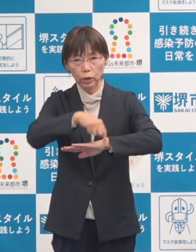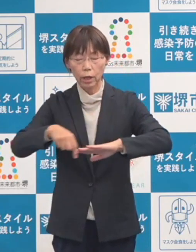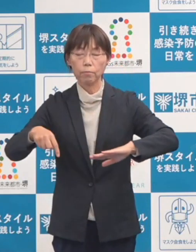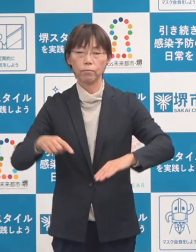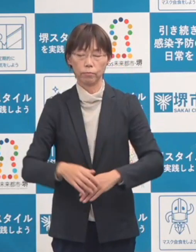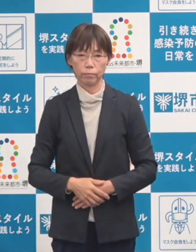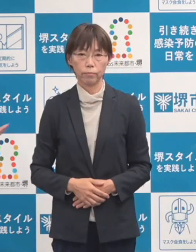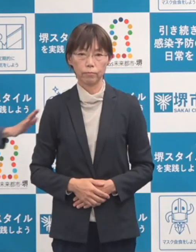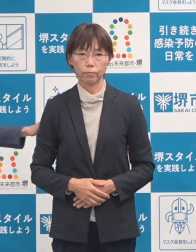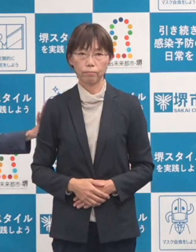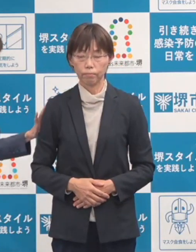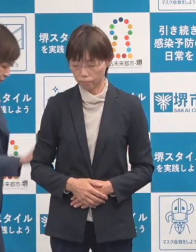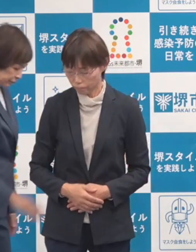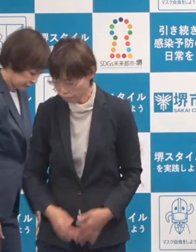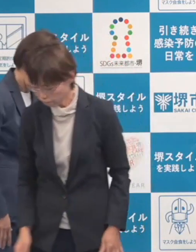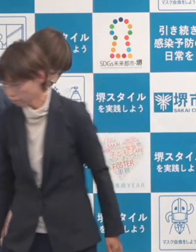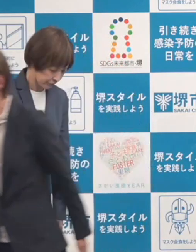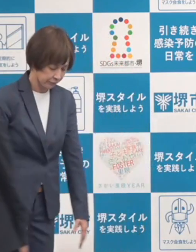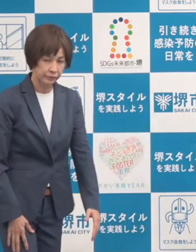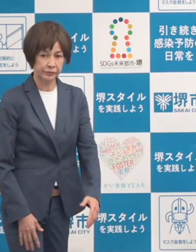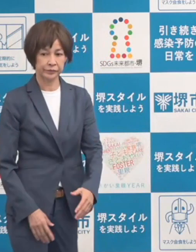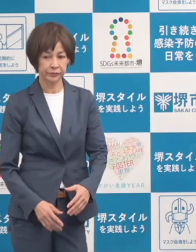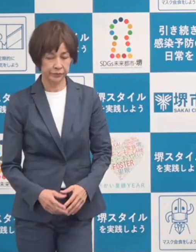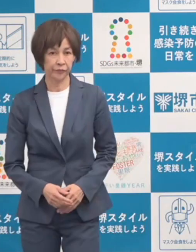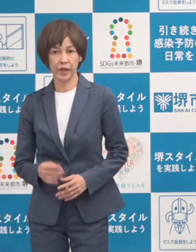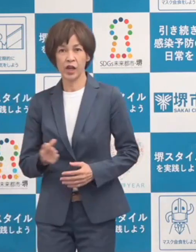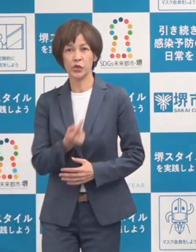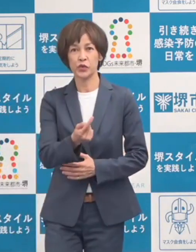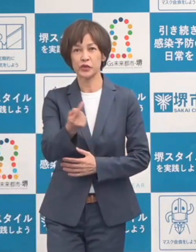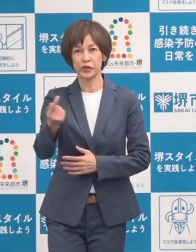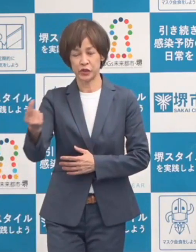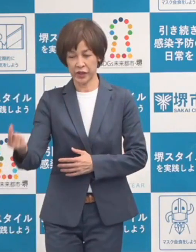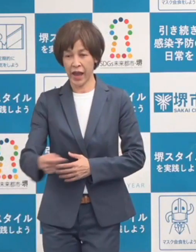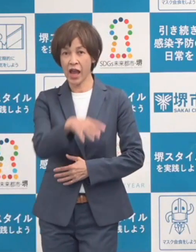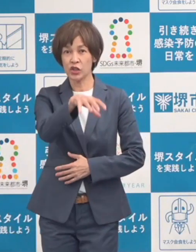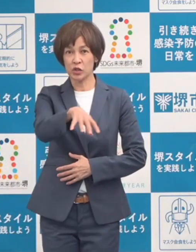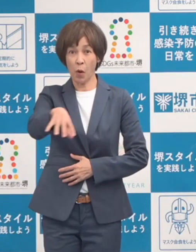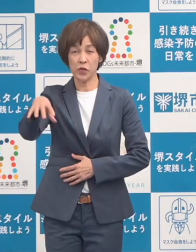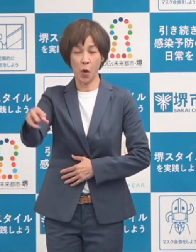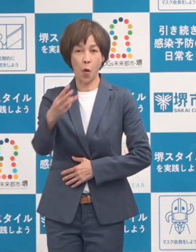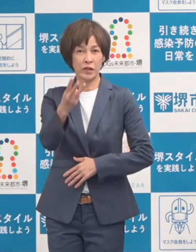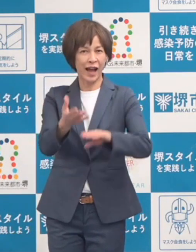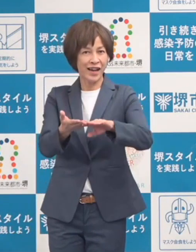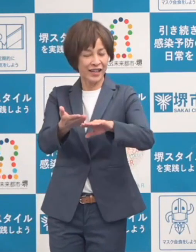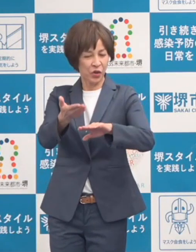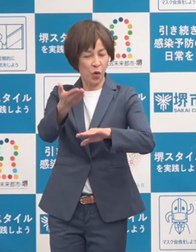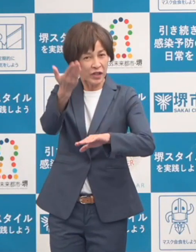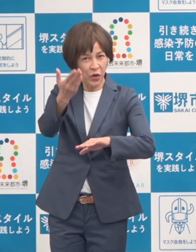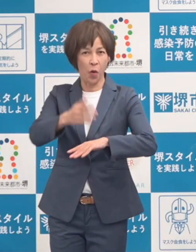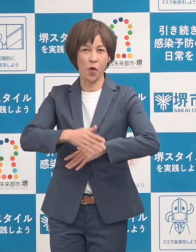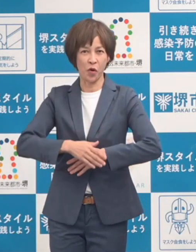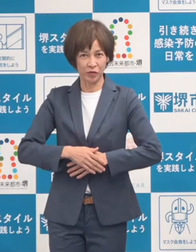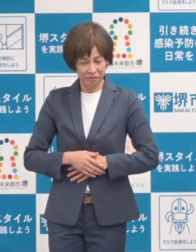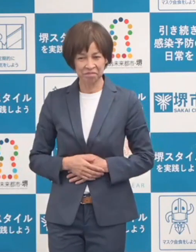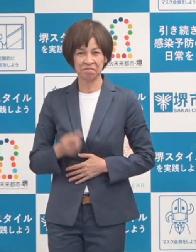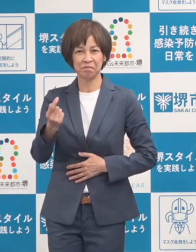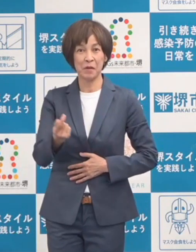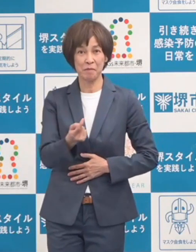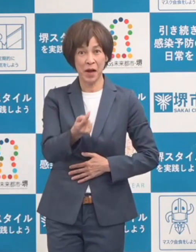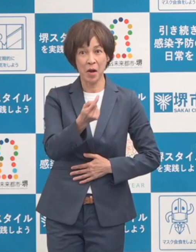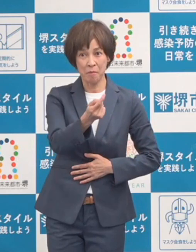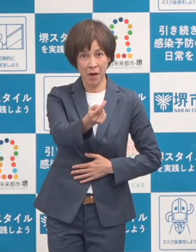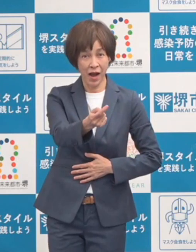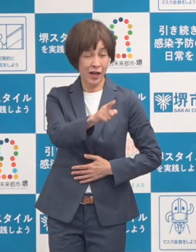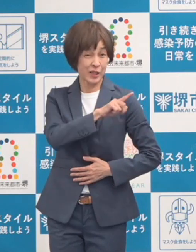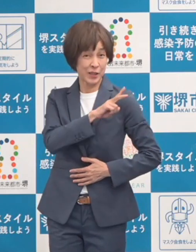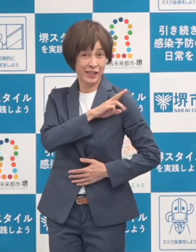はい、そして周遊していただいて、スポット3カ所以上注文を巡っていただくと、先着300名